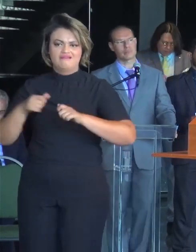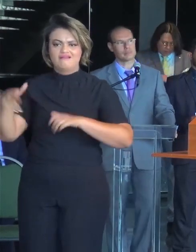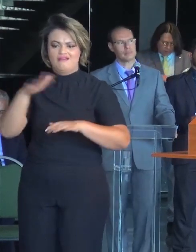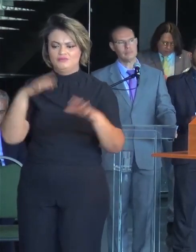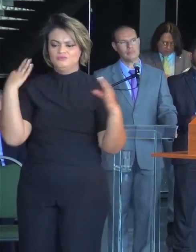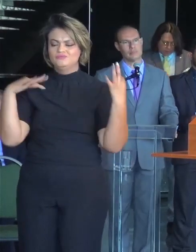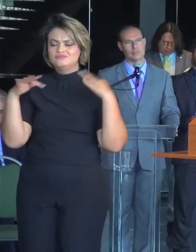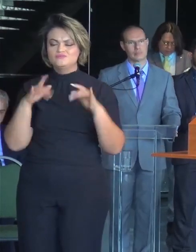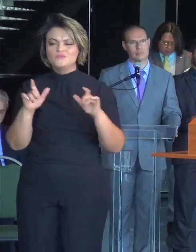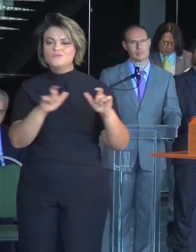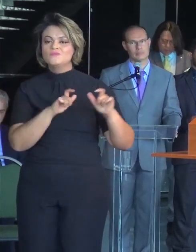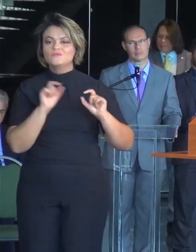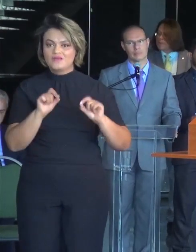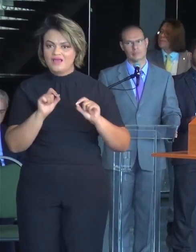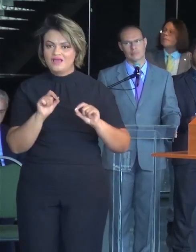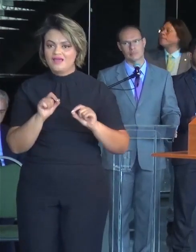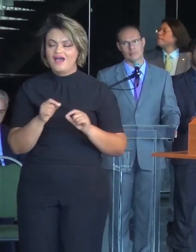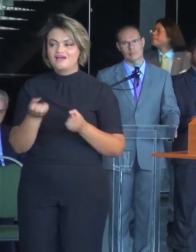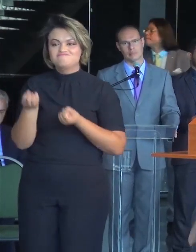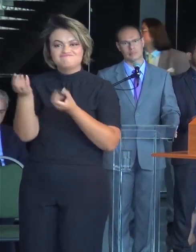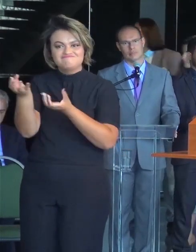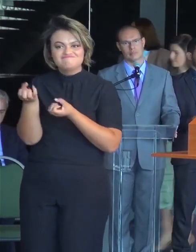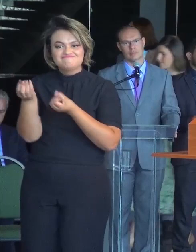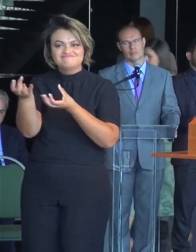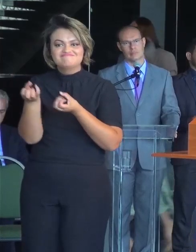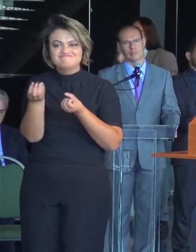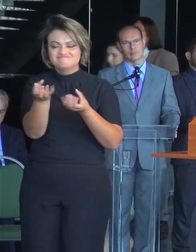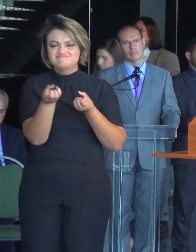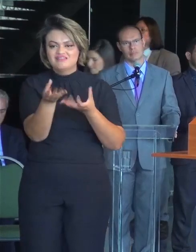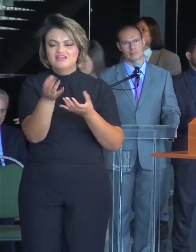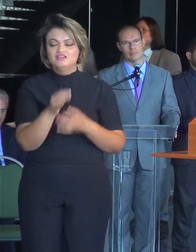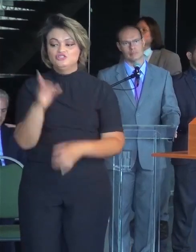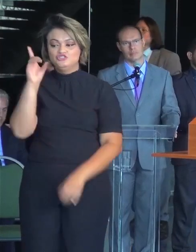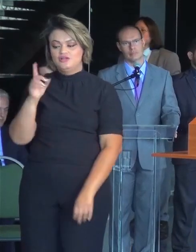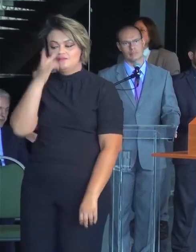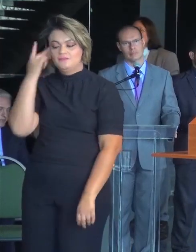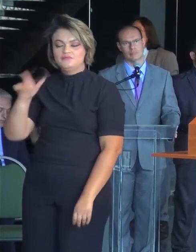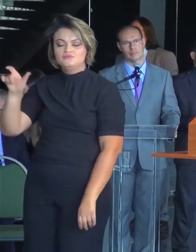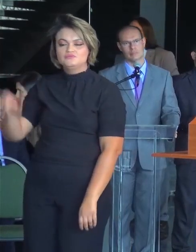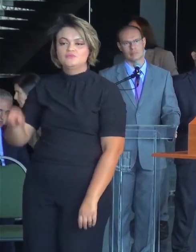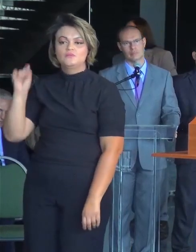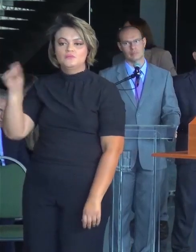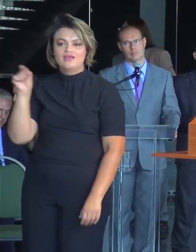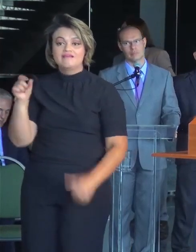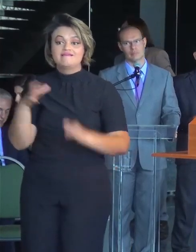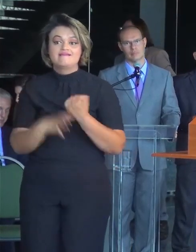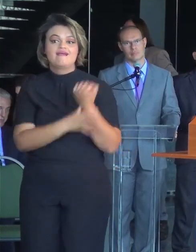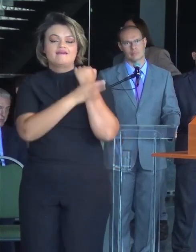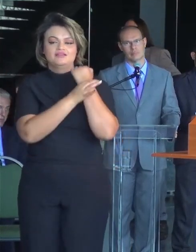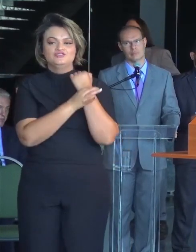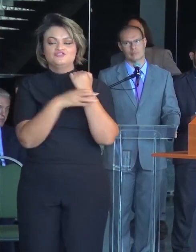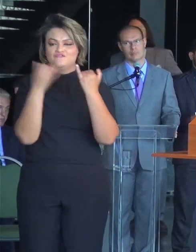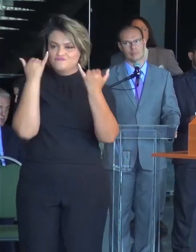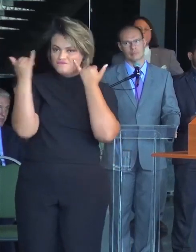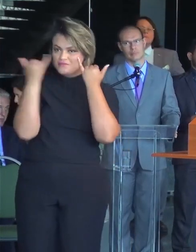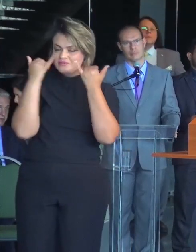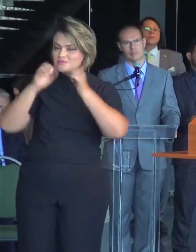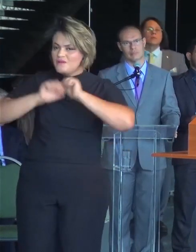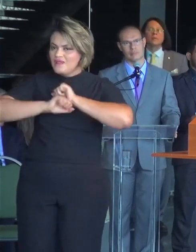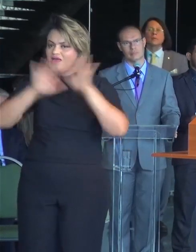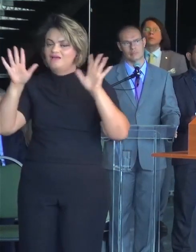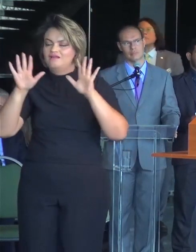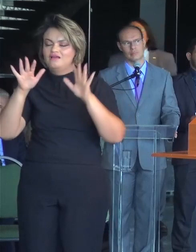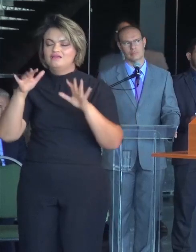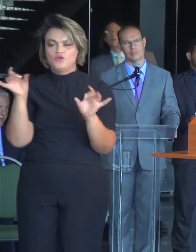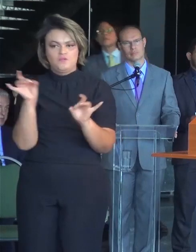turismo, propagando conhecimento sobre os direitos dos consumidores e garantindo o acesso a informações claras